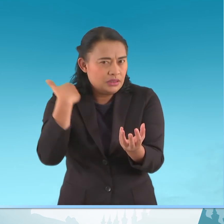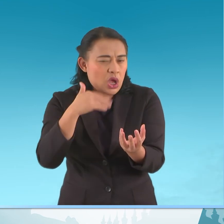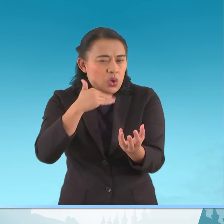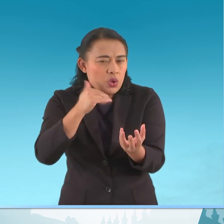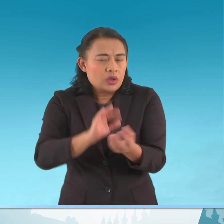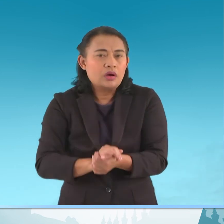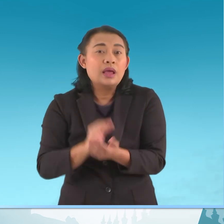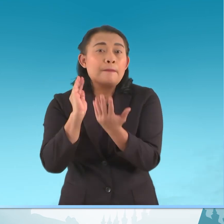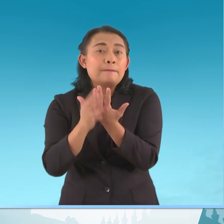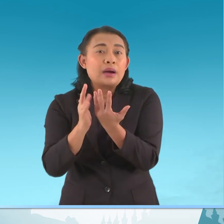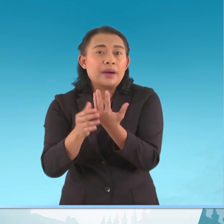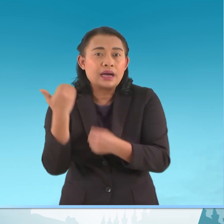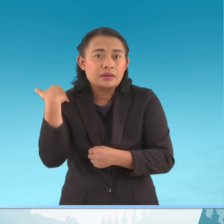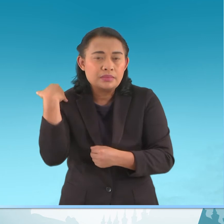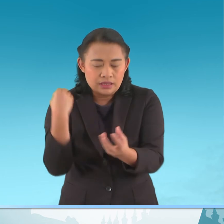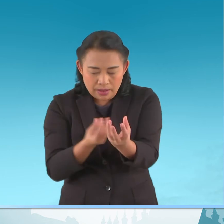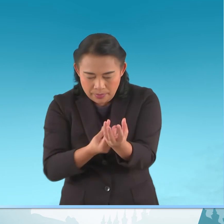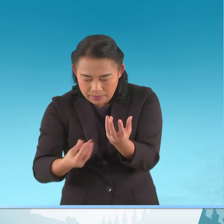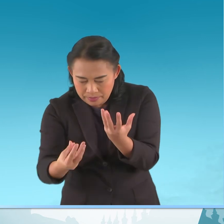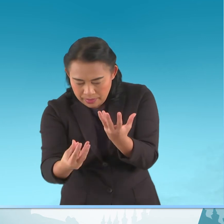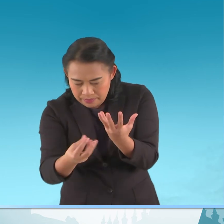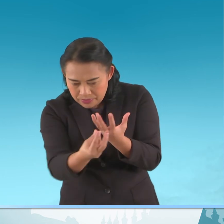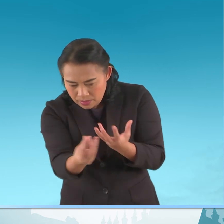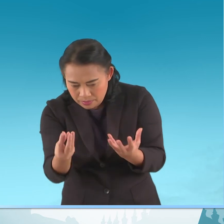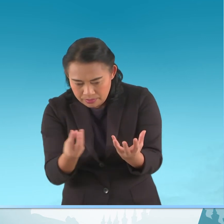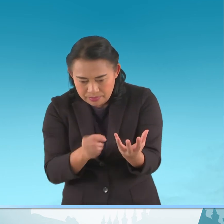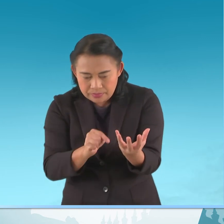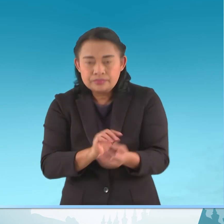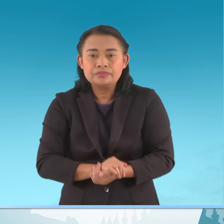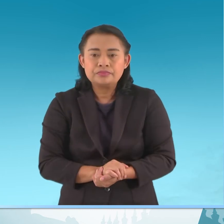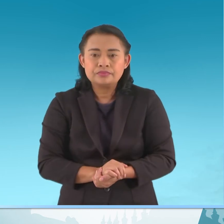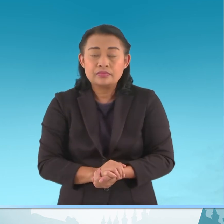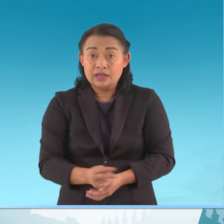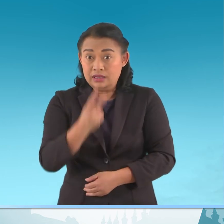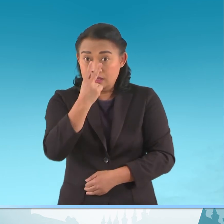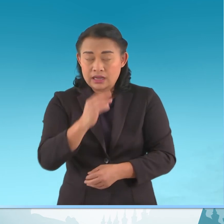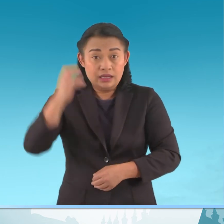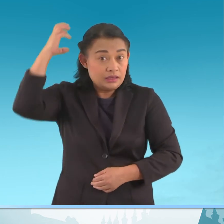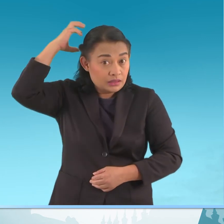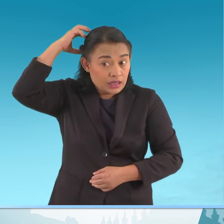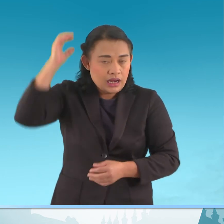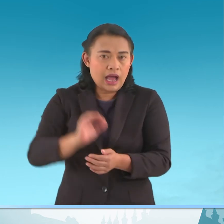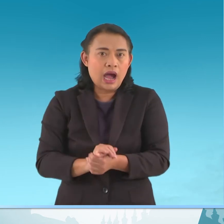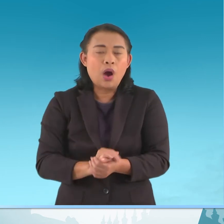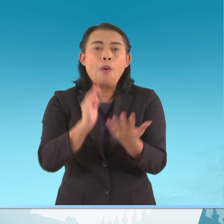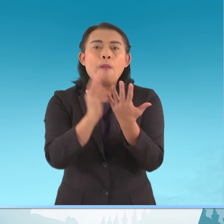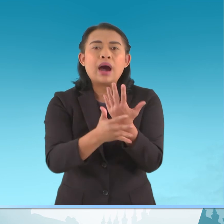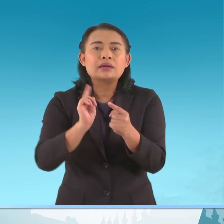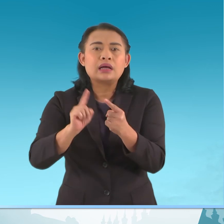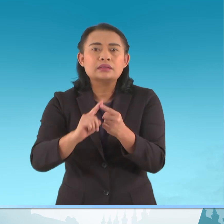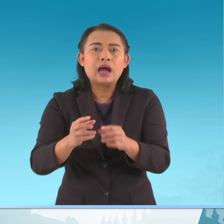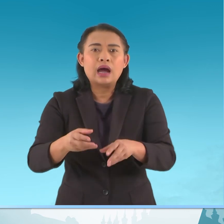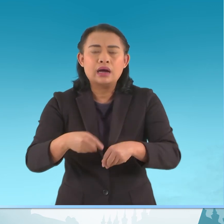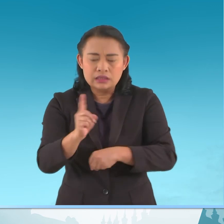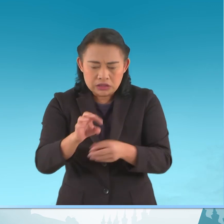นะครับก็นั้นเขาเลยให้ผับเป็นเครื่องเสียงด้วยสังเกตว่าตั้งแต่มาที่ลาวเนี่ยทุกเมนูจะให้